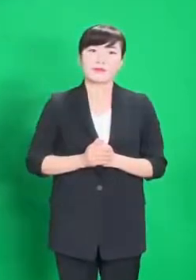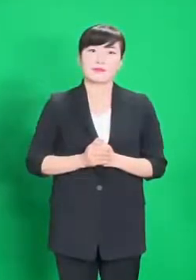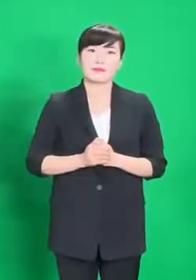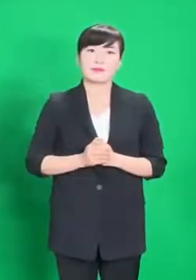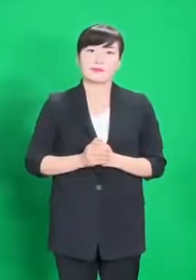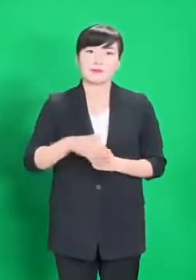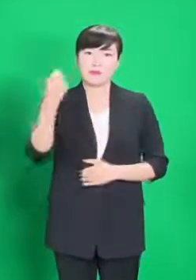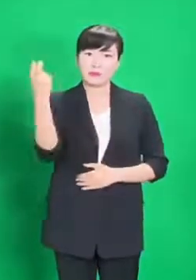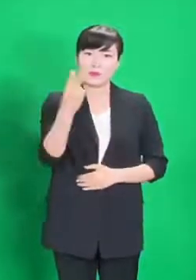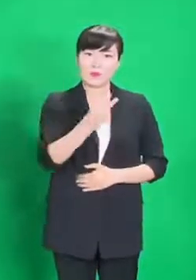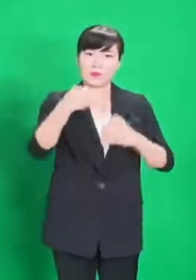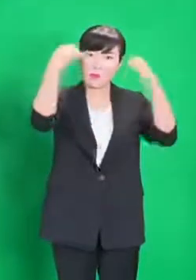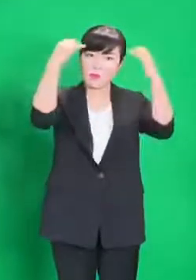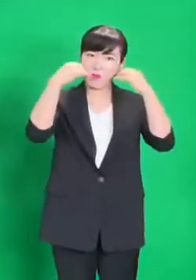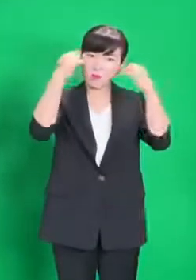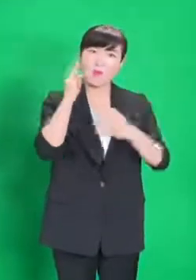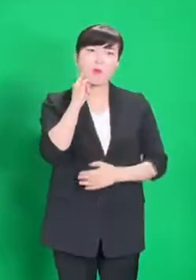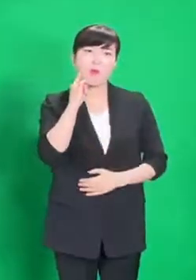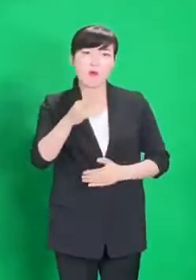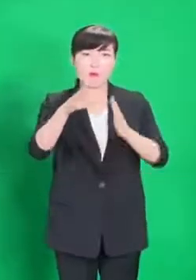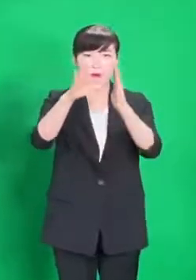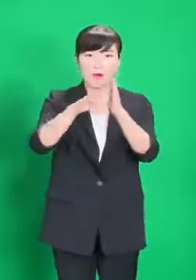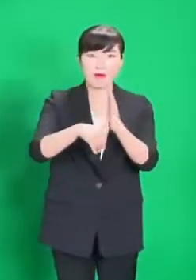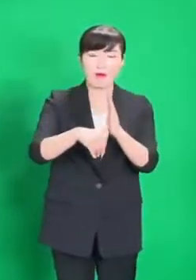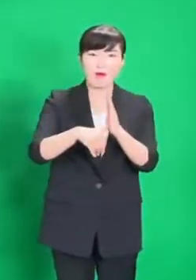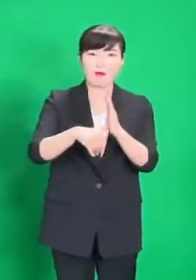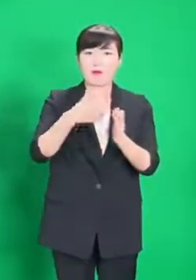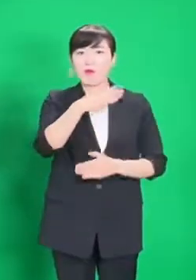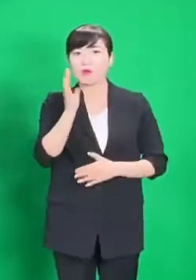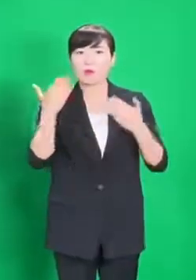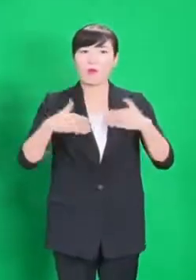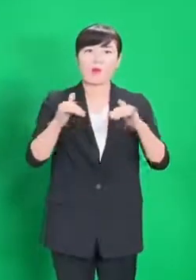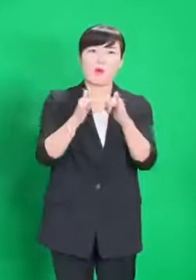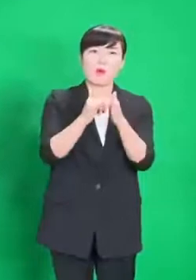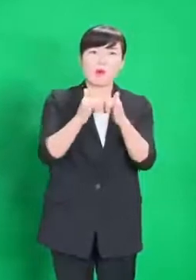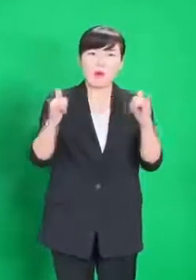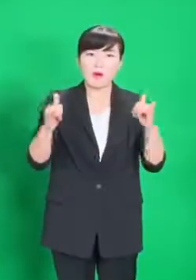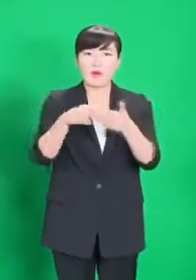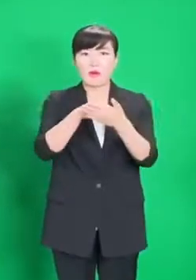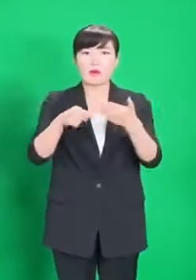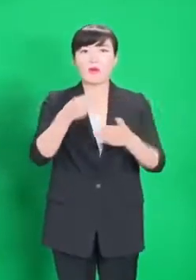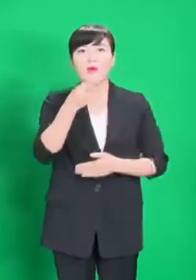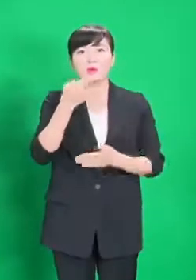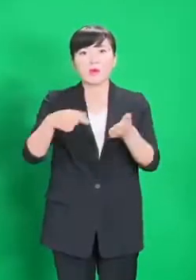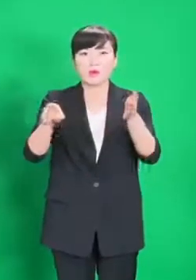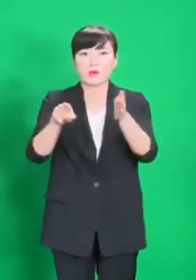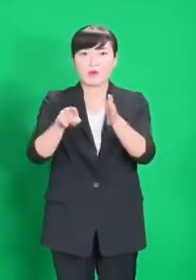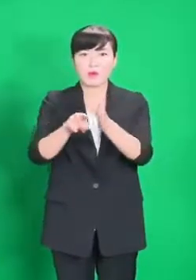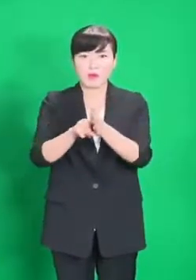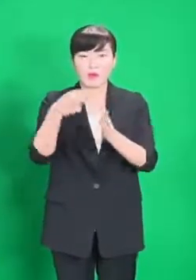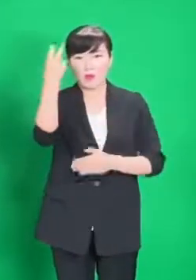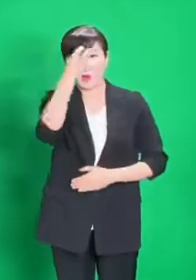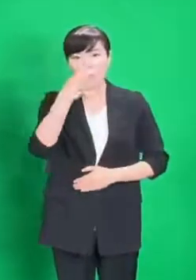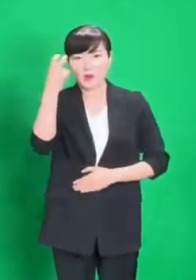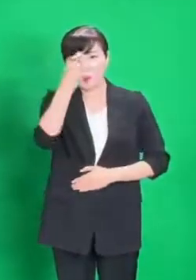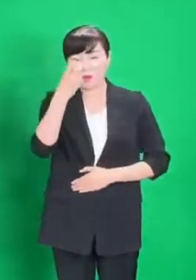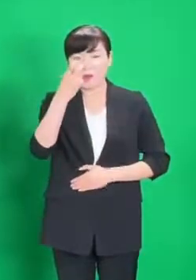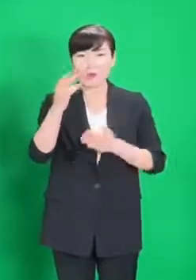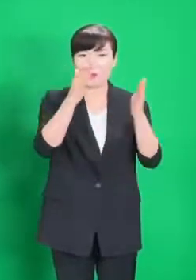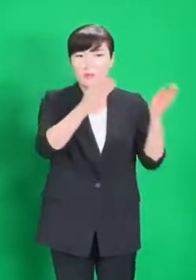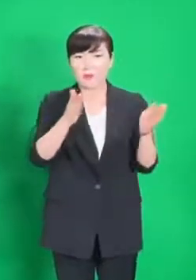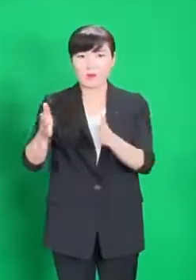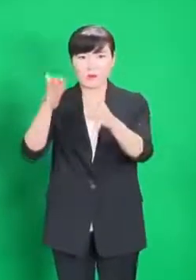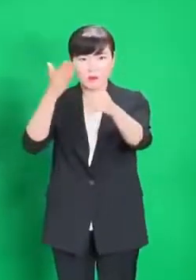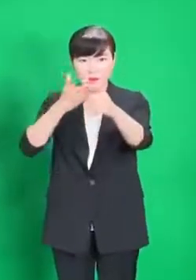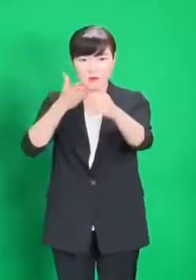또한 폭염에 취약한 노약자, 독거노인의 피해가 없도록 보호대책 마련에도 철저를